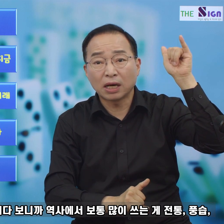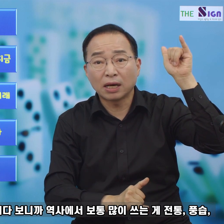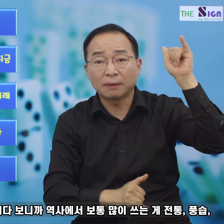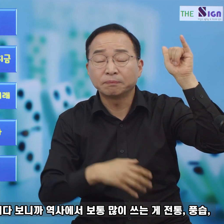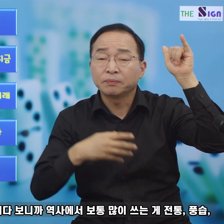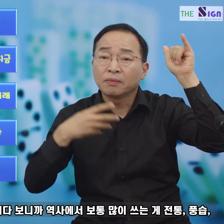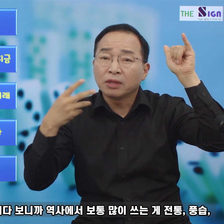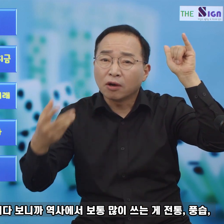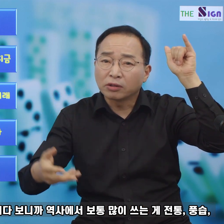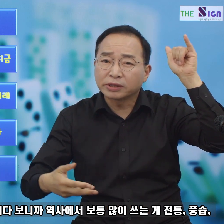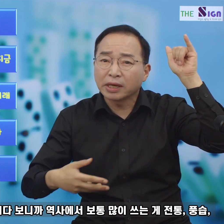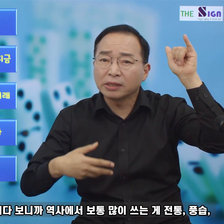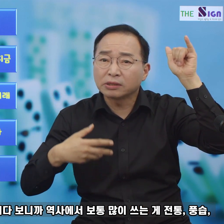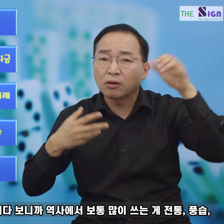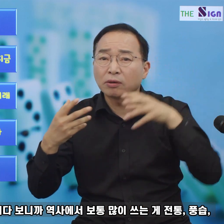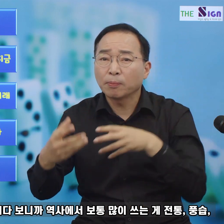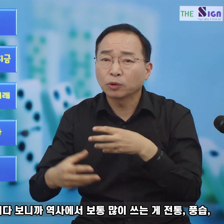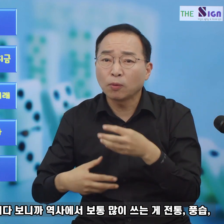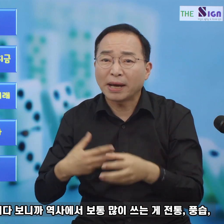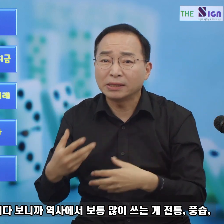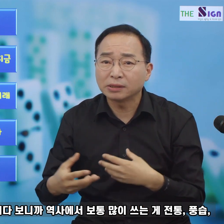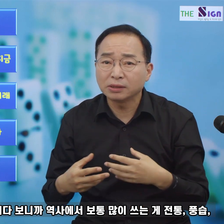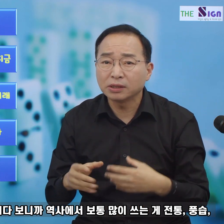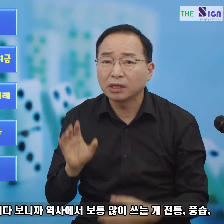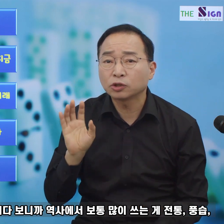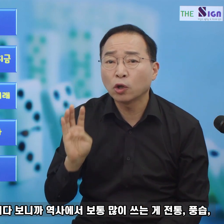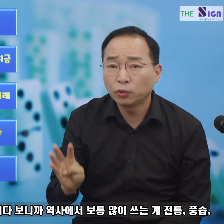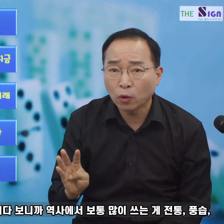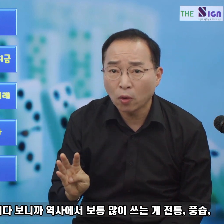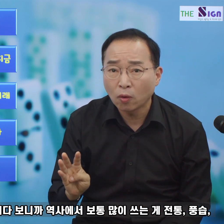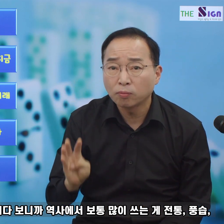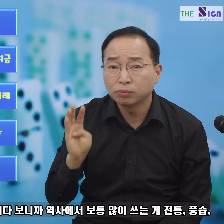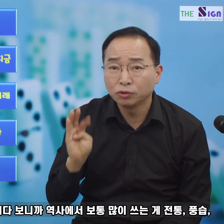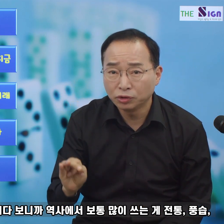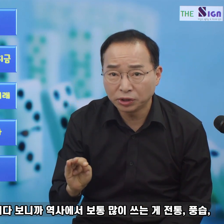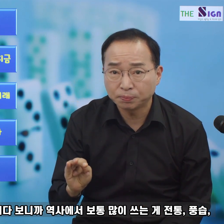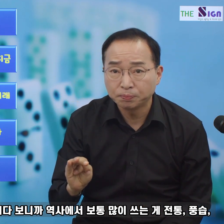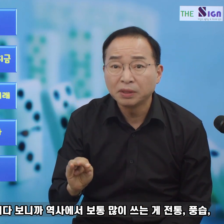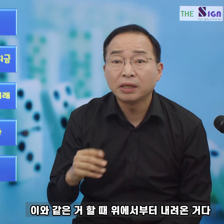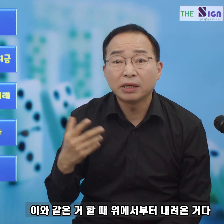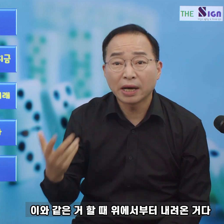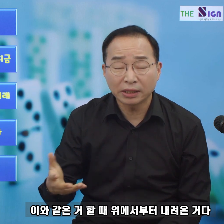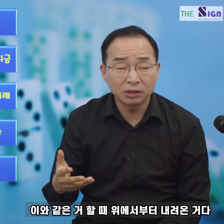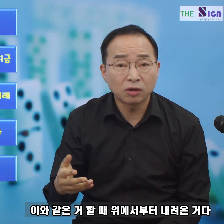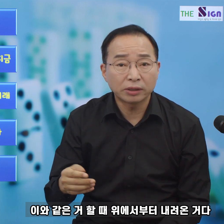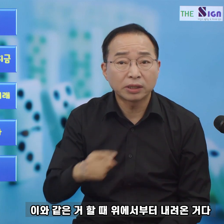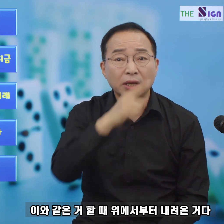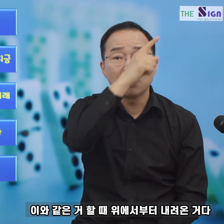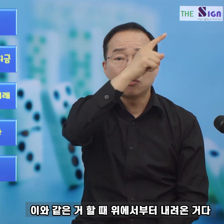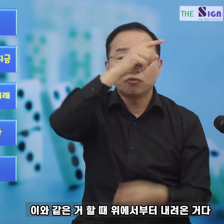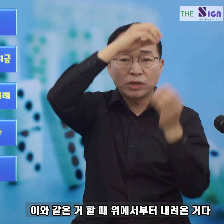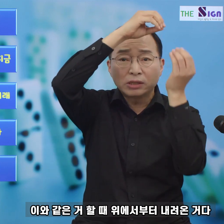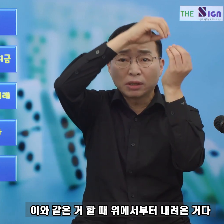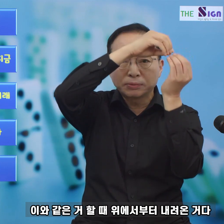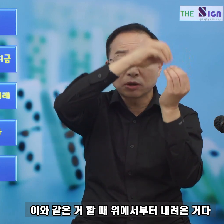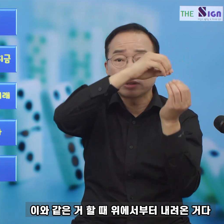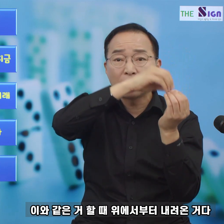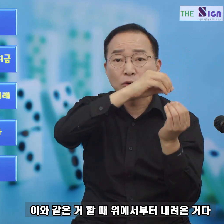보니까 역사에서 보통 많이 쓰는 게 전통, 풍습, 이와 같은 거 할 때 위에서부터 내려온